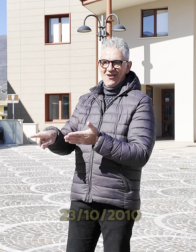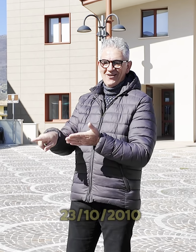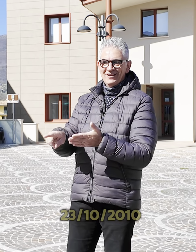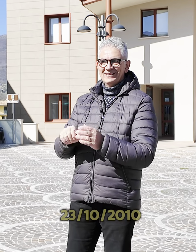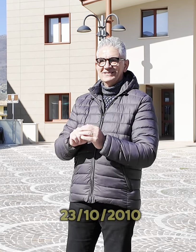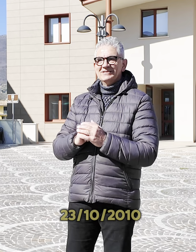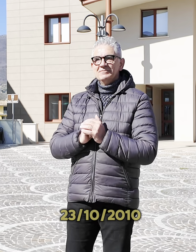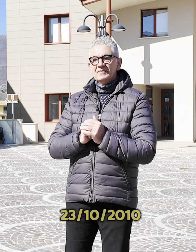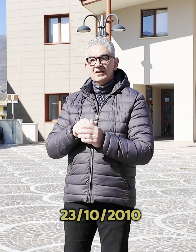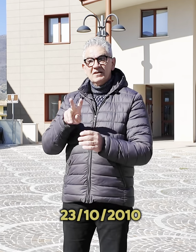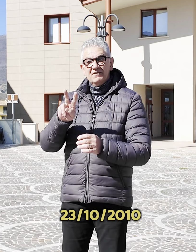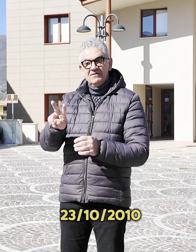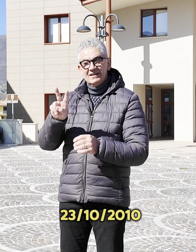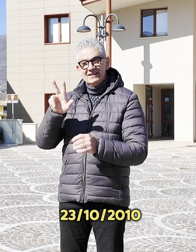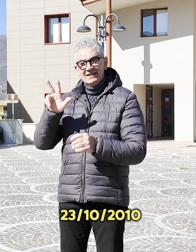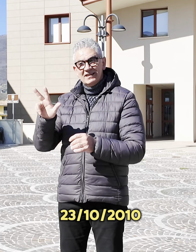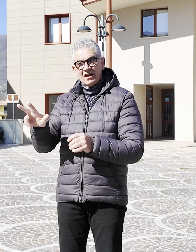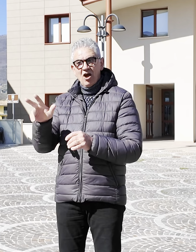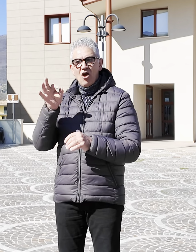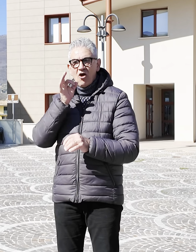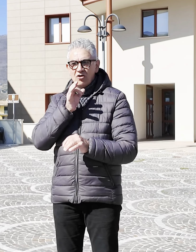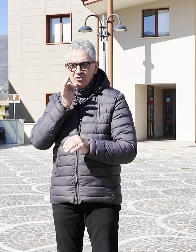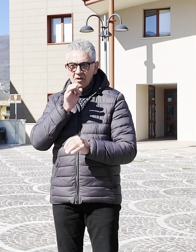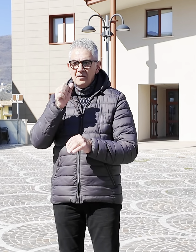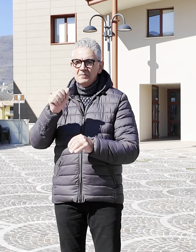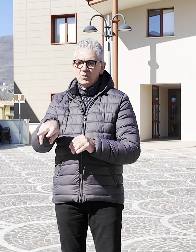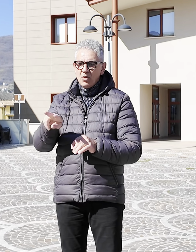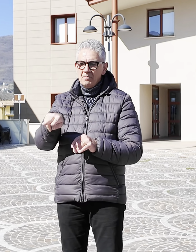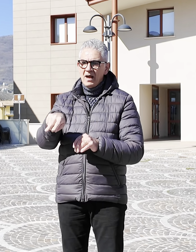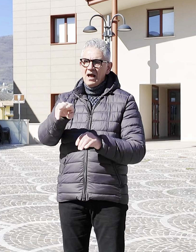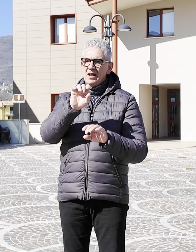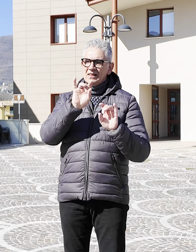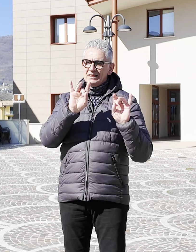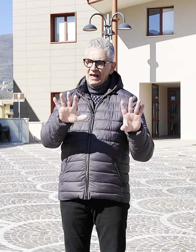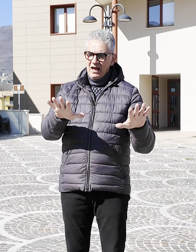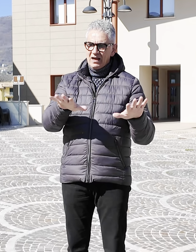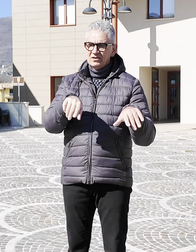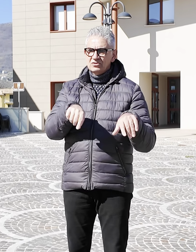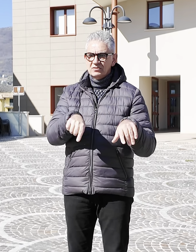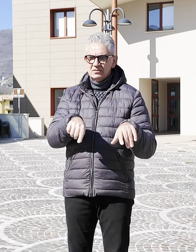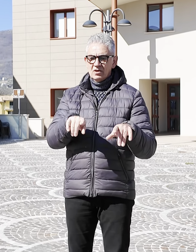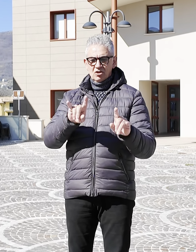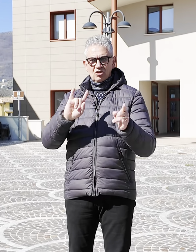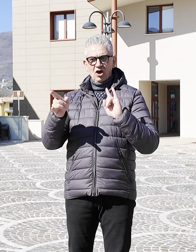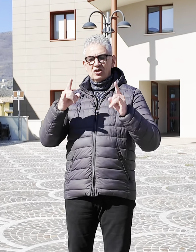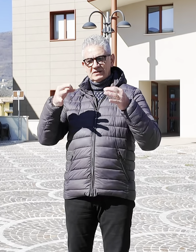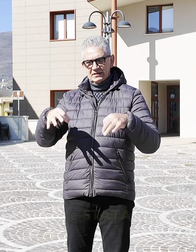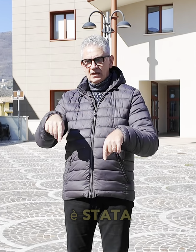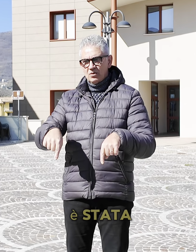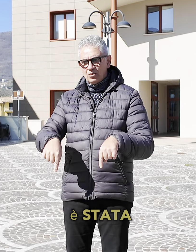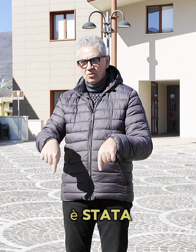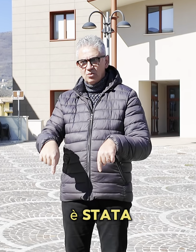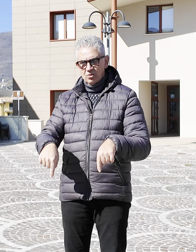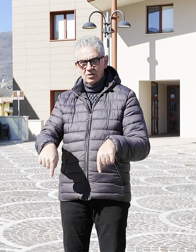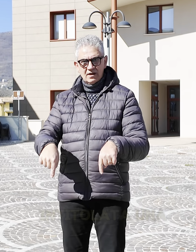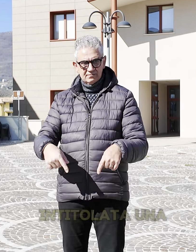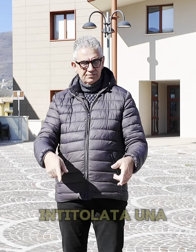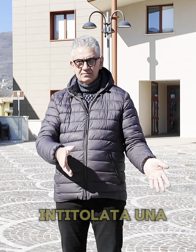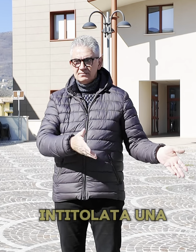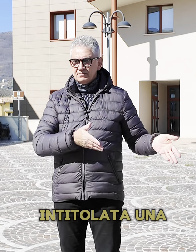Il 23 ottobre 2010, a Torricella Sicura, è